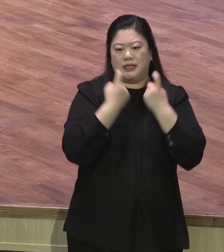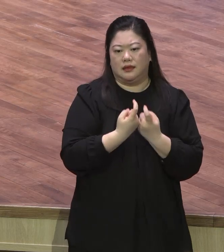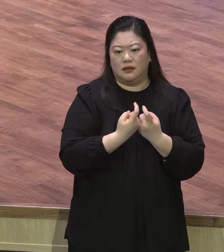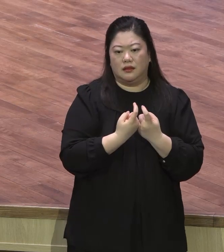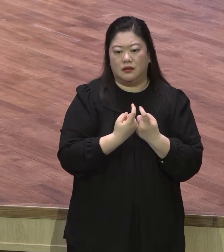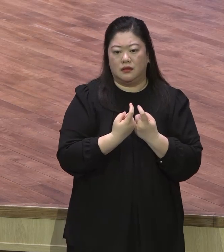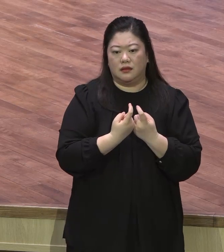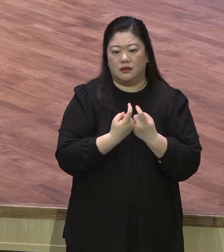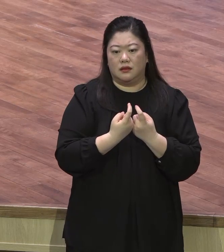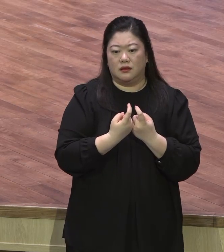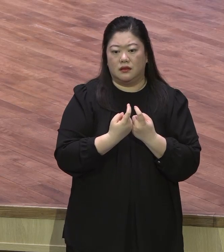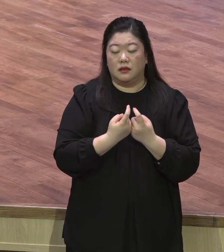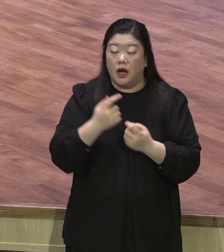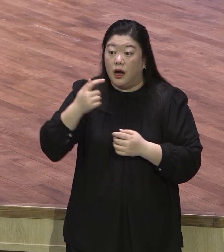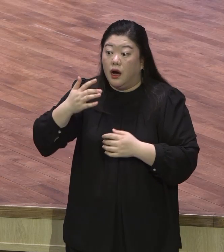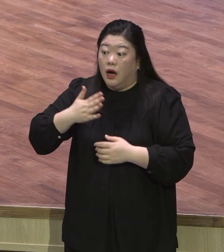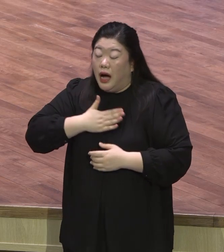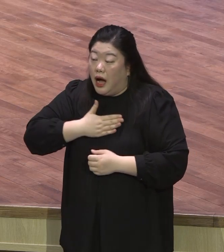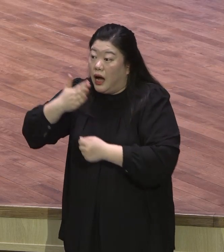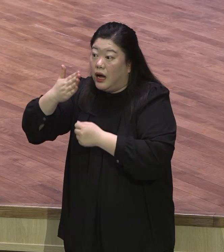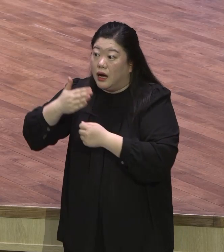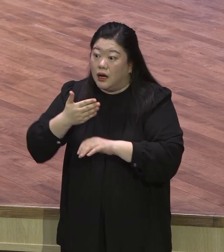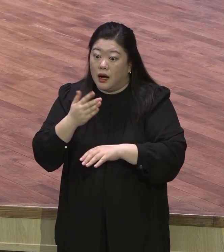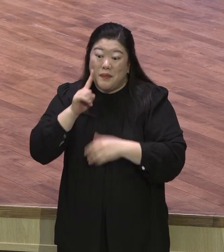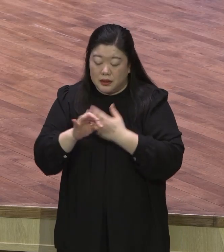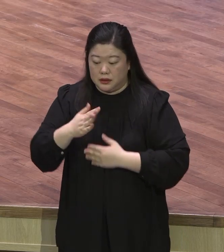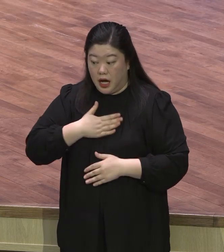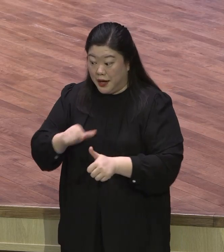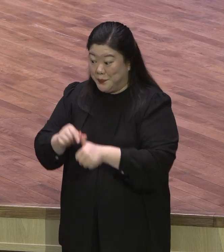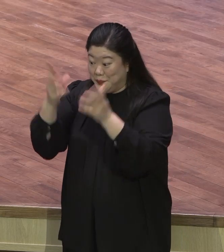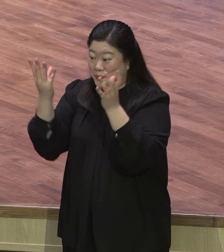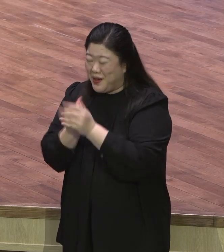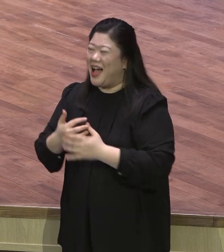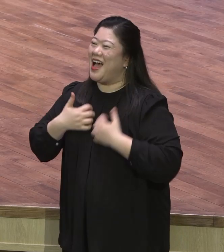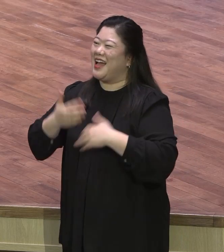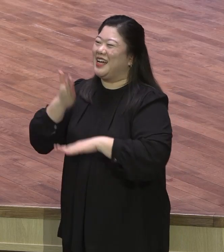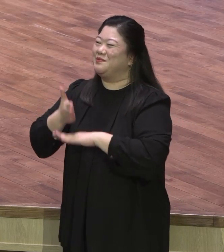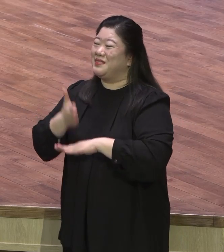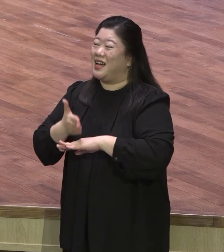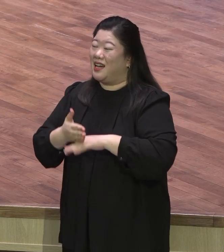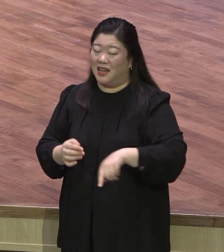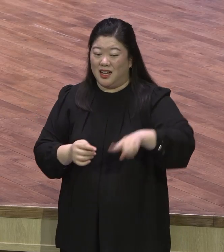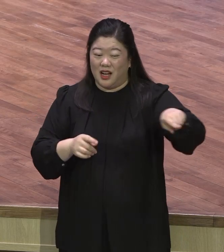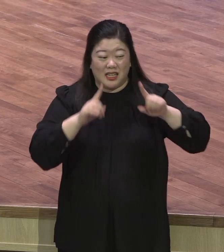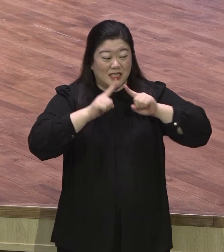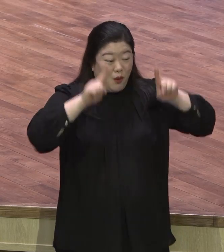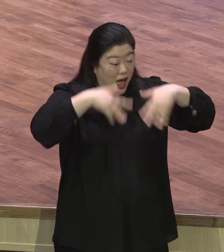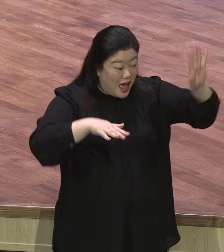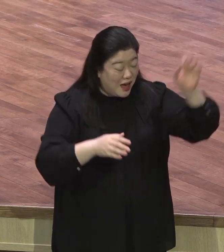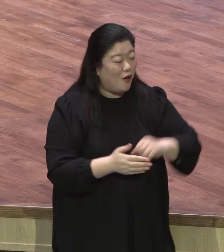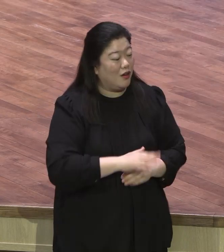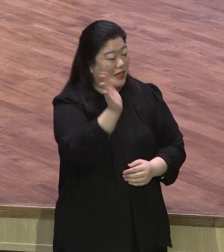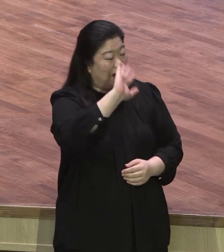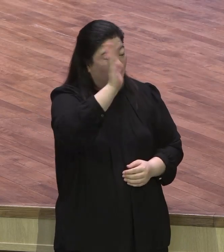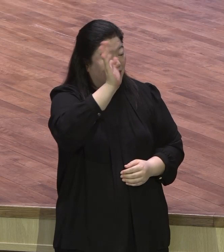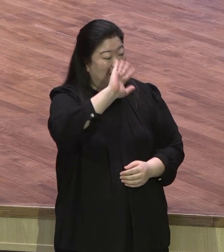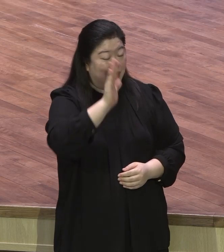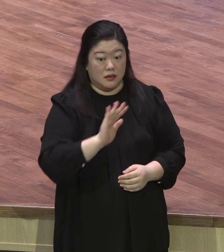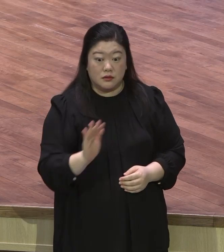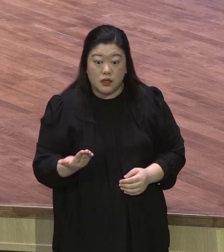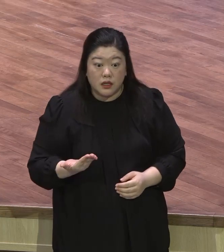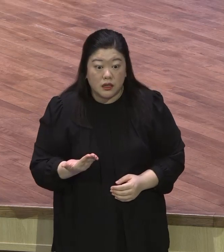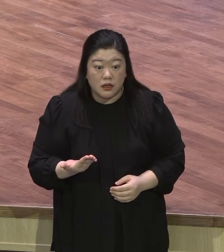다른 사람 관심이 없어 지옥 가든지 말든지 그러니까 한영혼 구원하기 이게 주의의 뜻이 가장 큰 뜻이란 말이에요